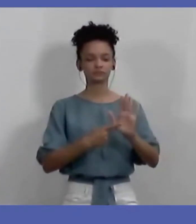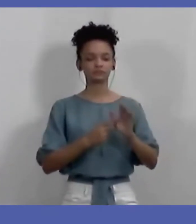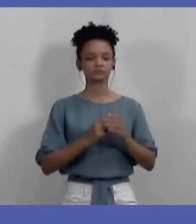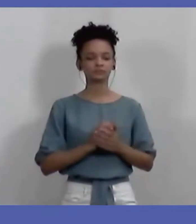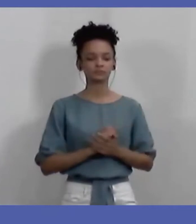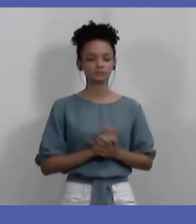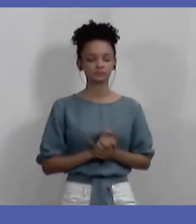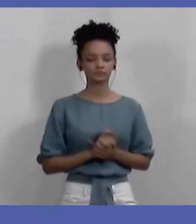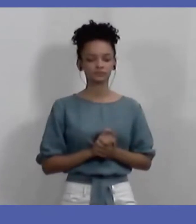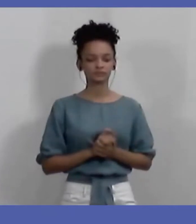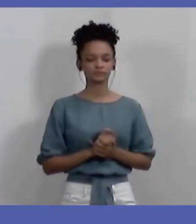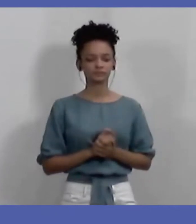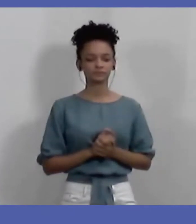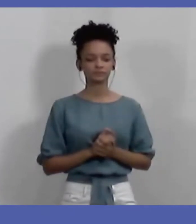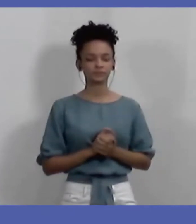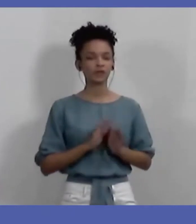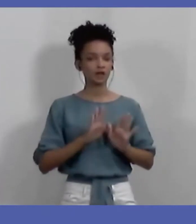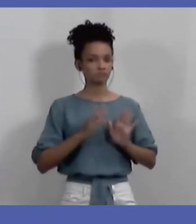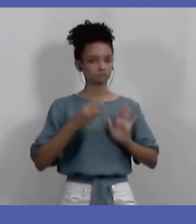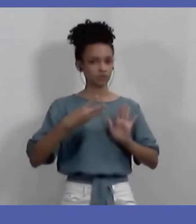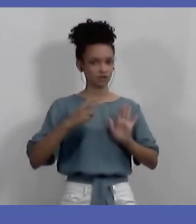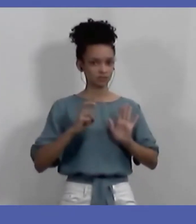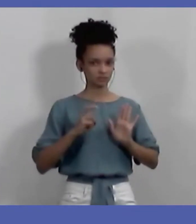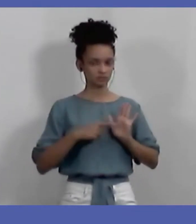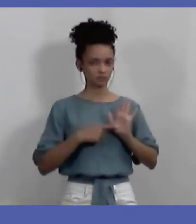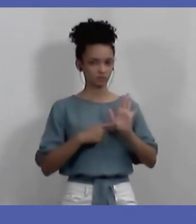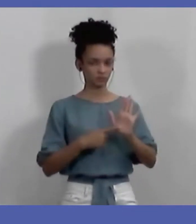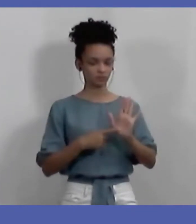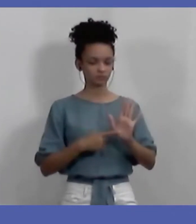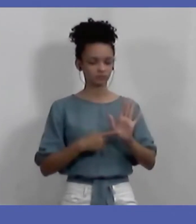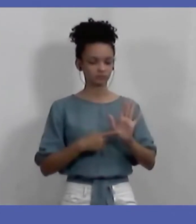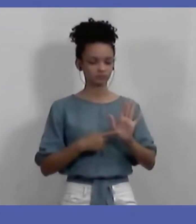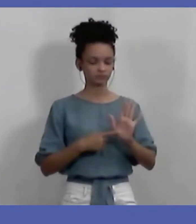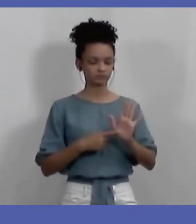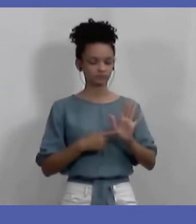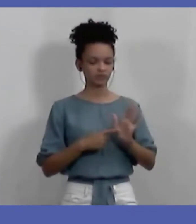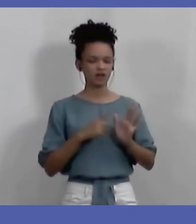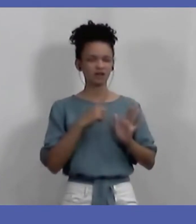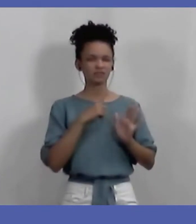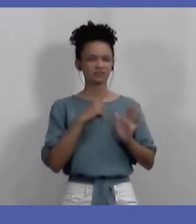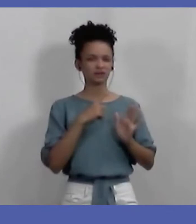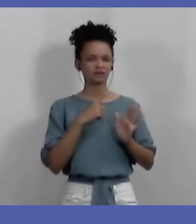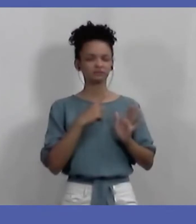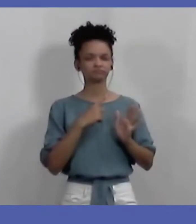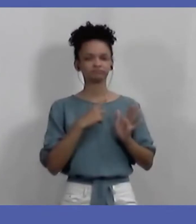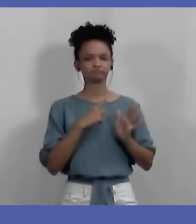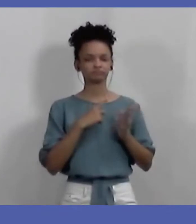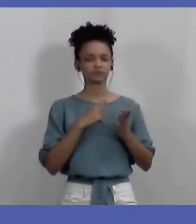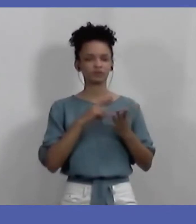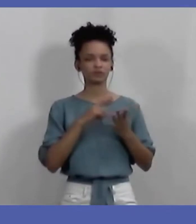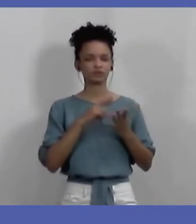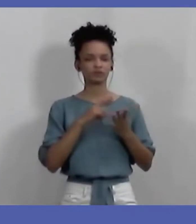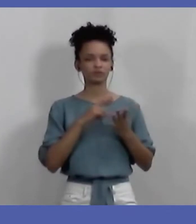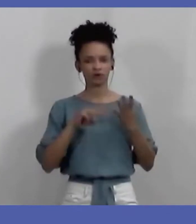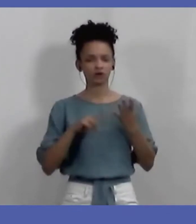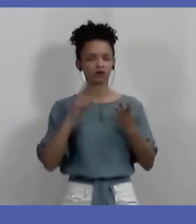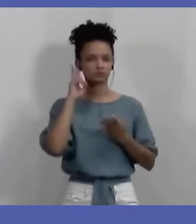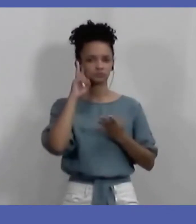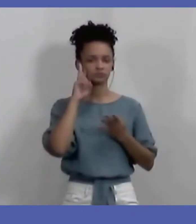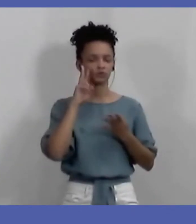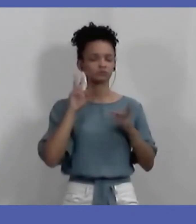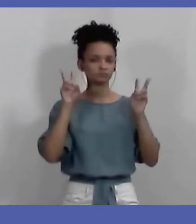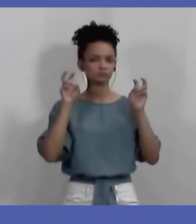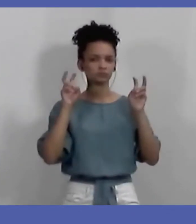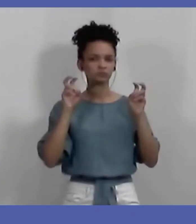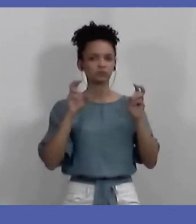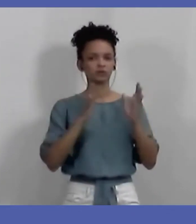Primeiro 35 fala aqui, tem várias passagens sobre Jesus. Tendo se levantado